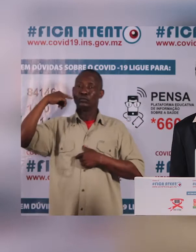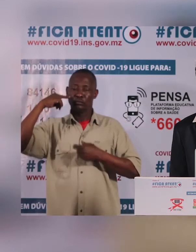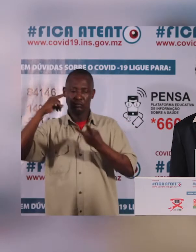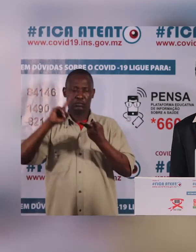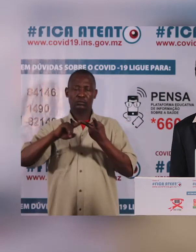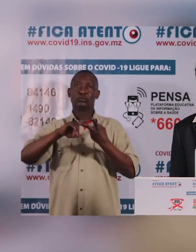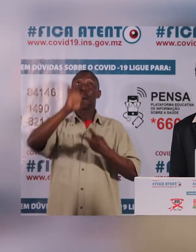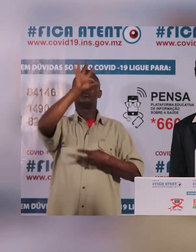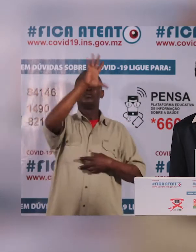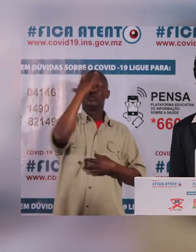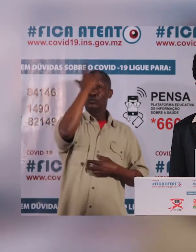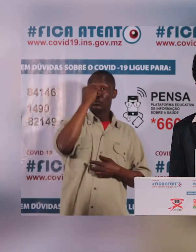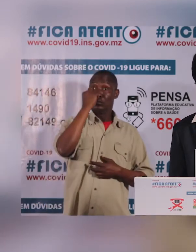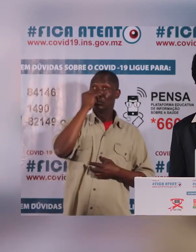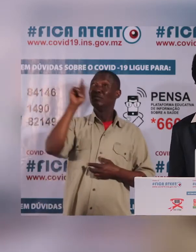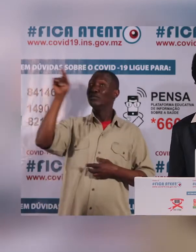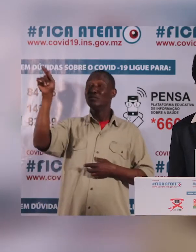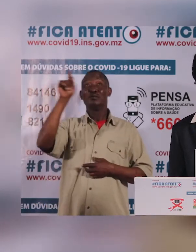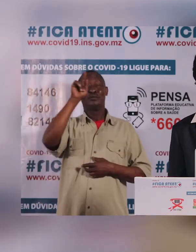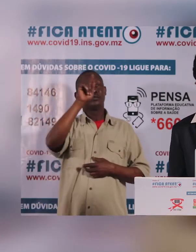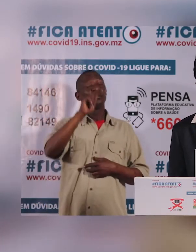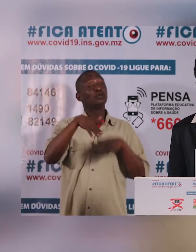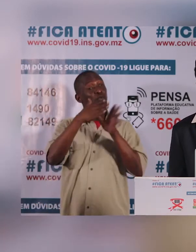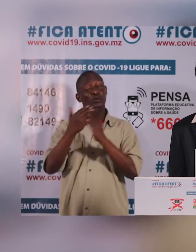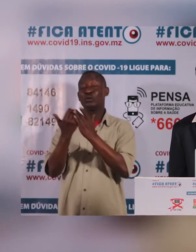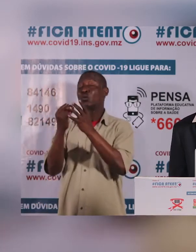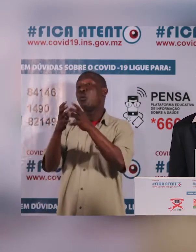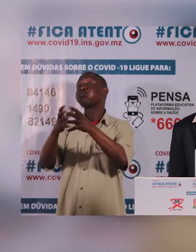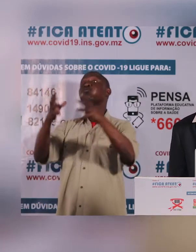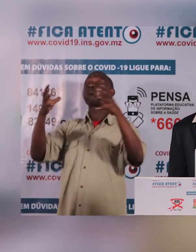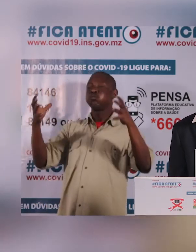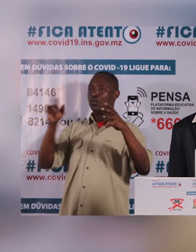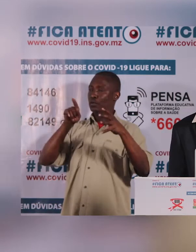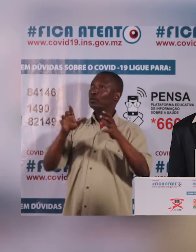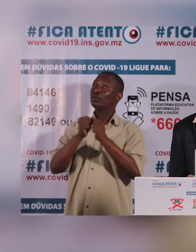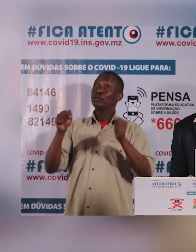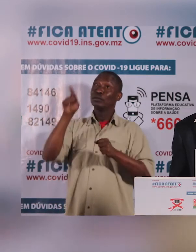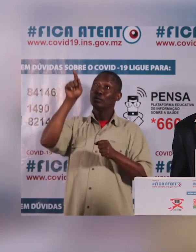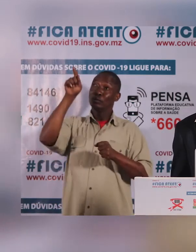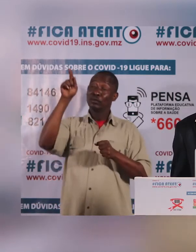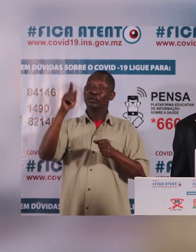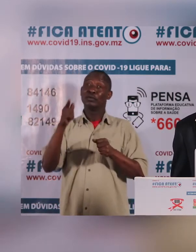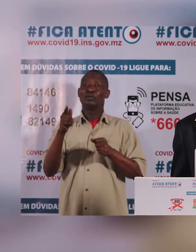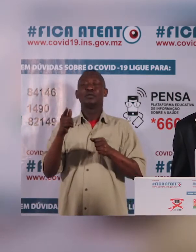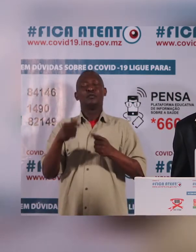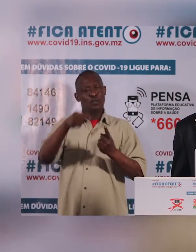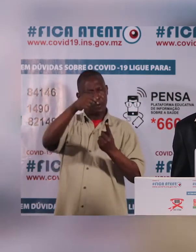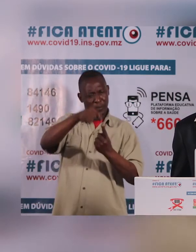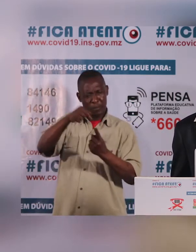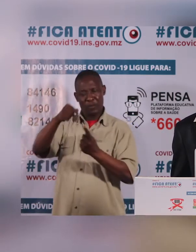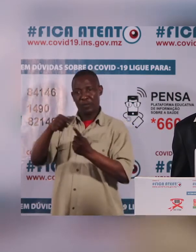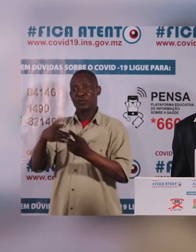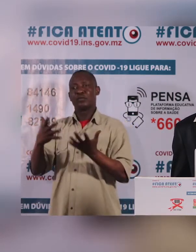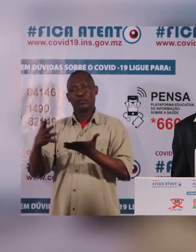precisamos de testar menos amostras para encontrar mais casos positivos naquelas duas províncias. O